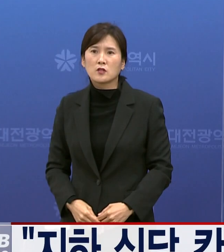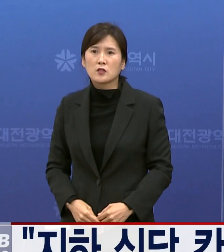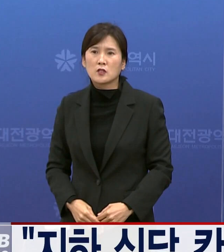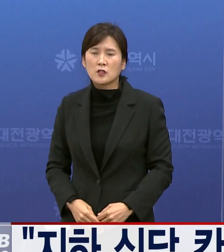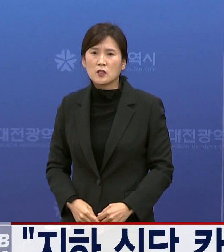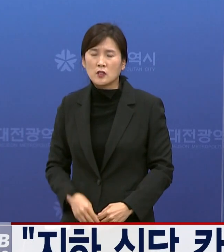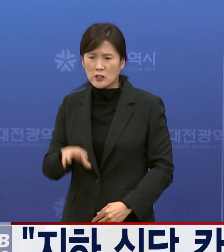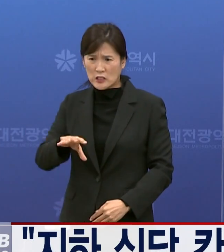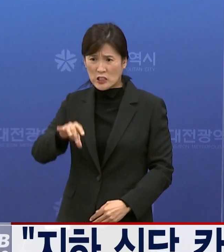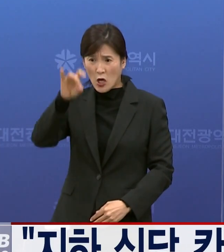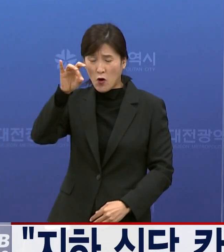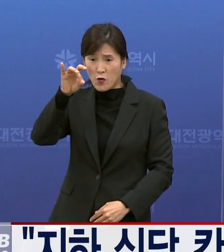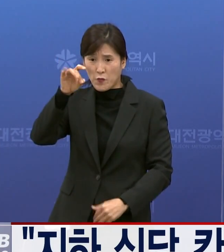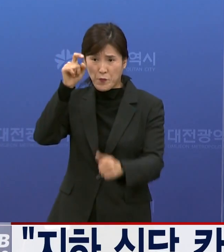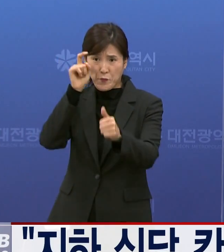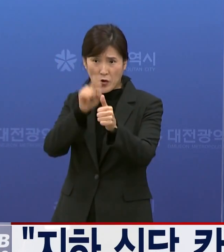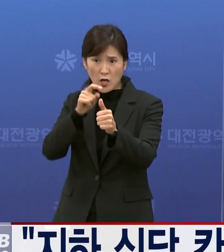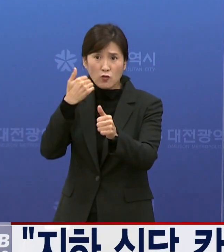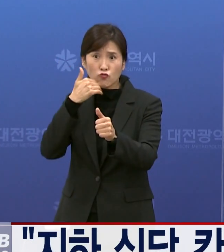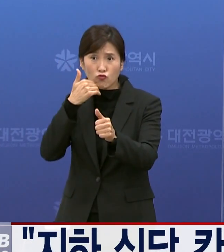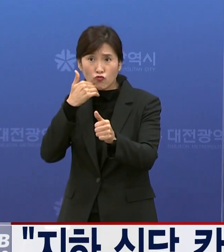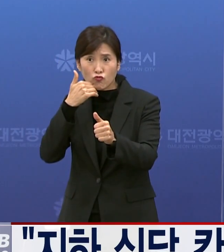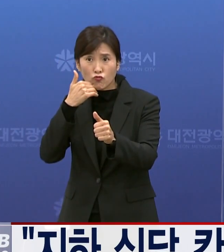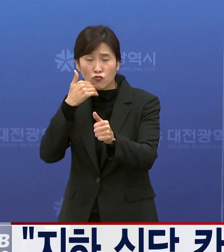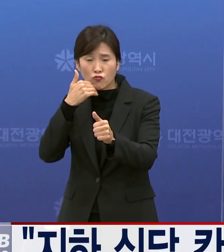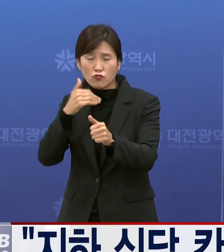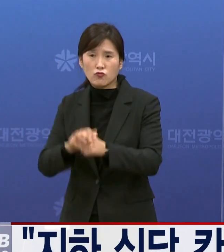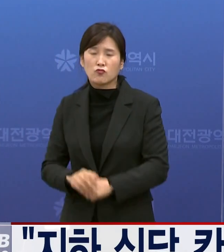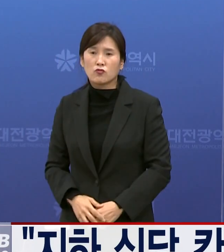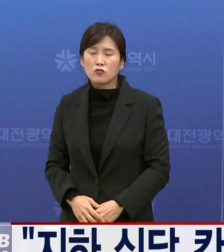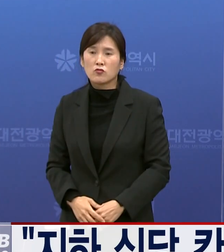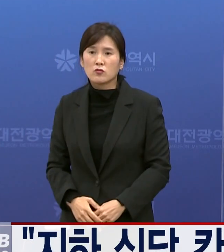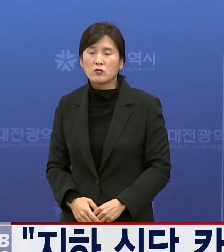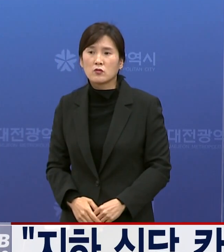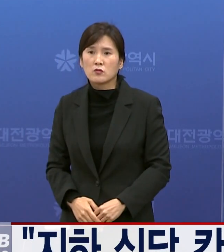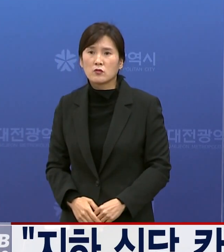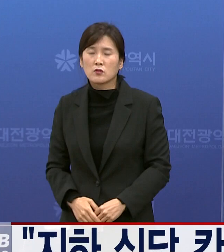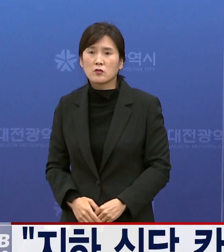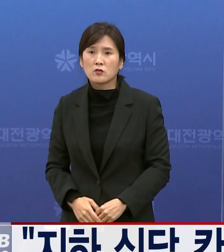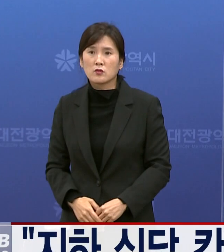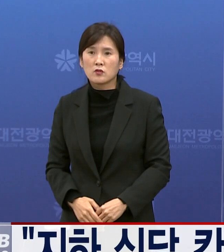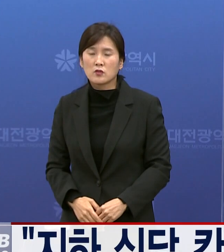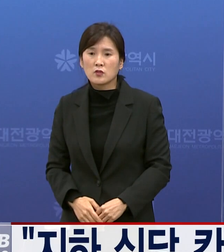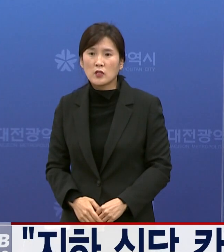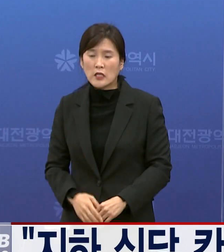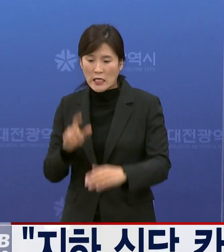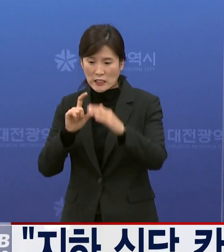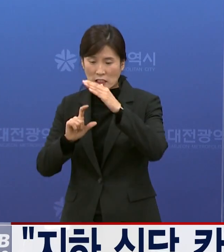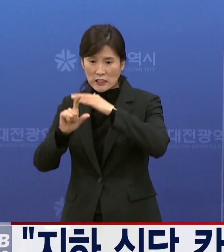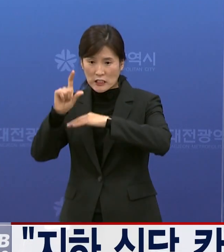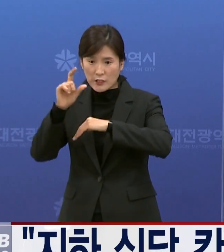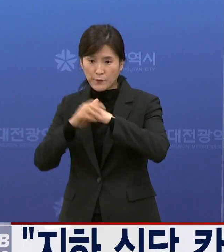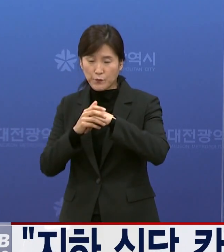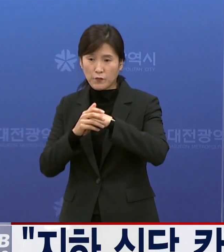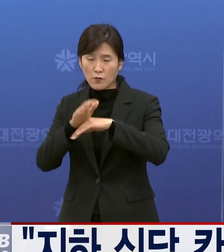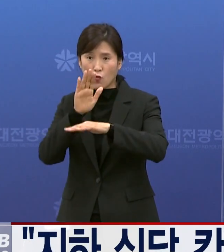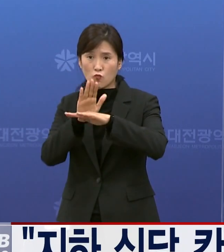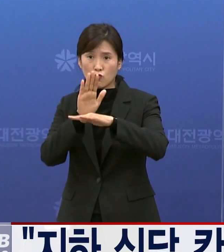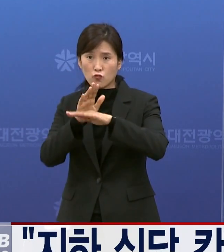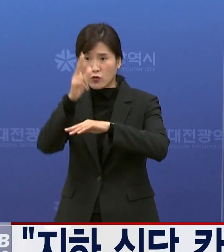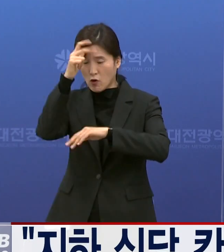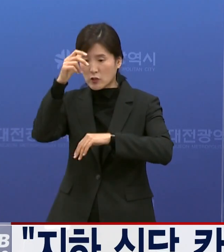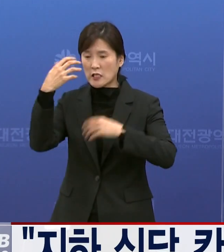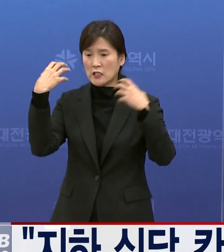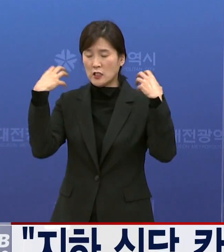최초의 감염 경로와 관련해서 말씀드리면 오늘 오전에 방대본,